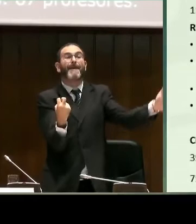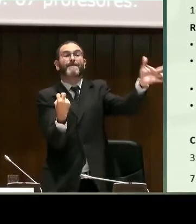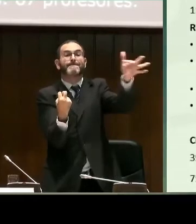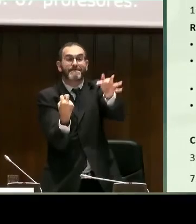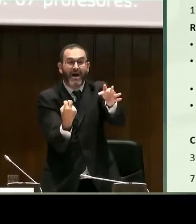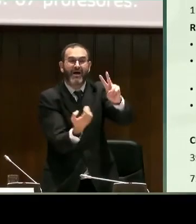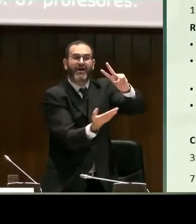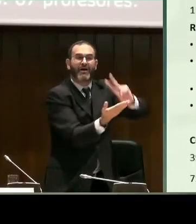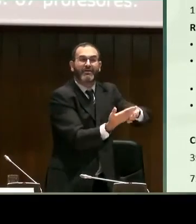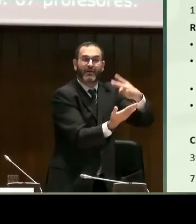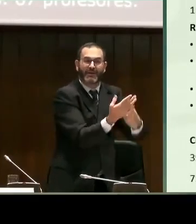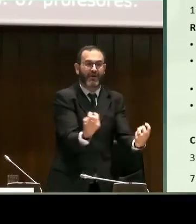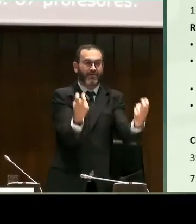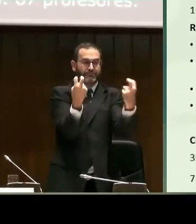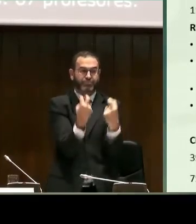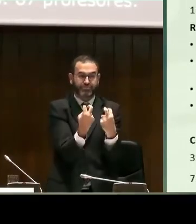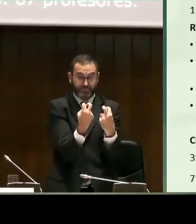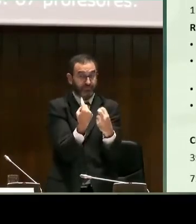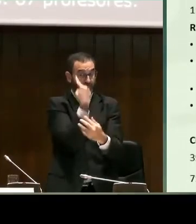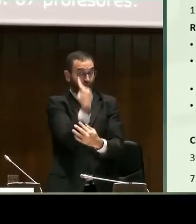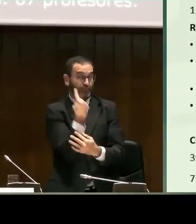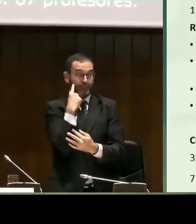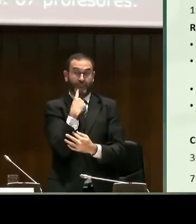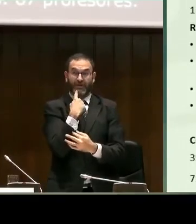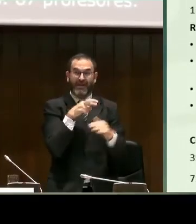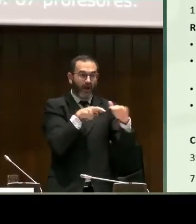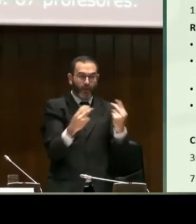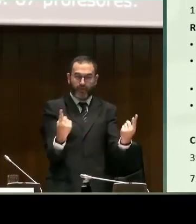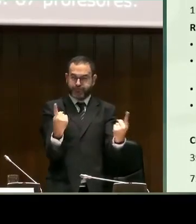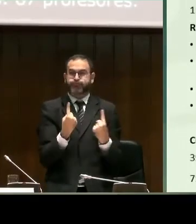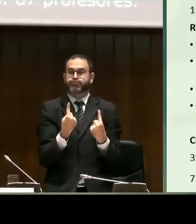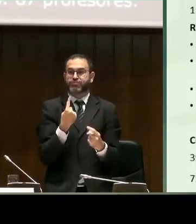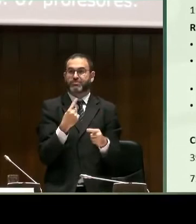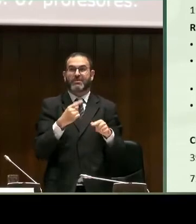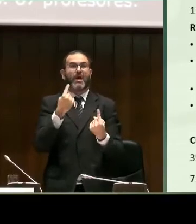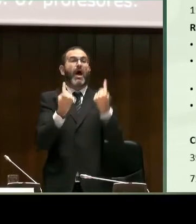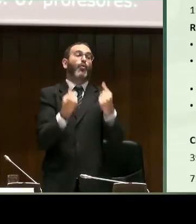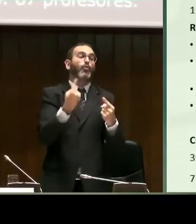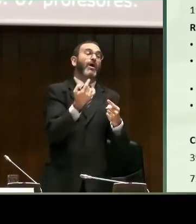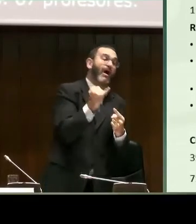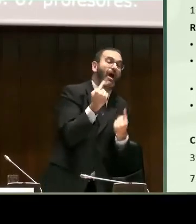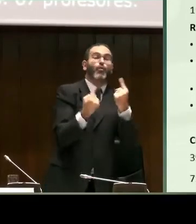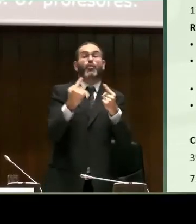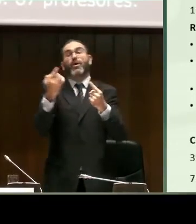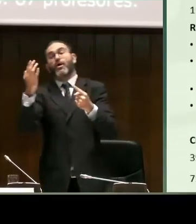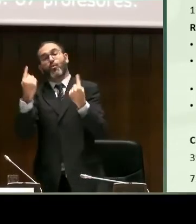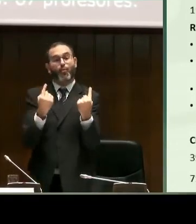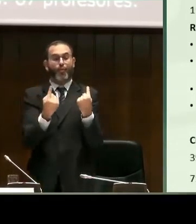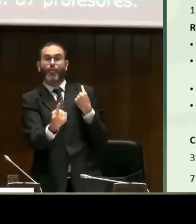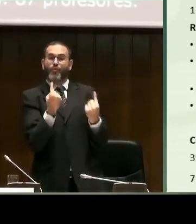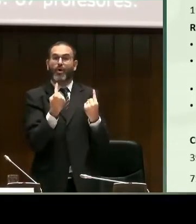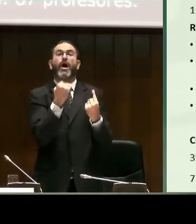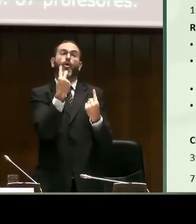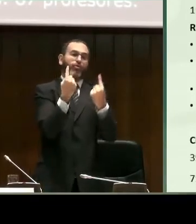de apoyo sería uno de estos refuerzos, además del intérprete de lengua de signos para el alumno o la alumna sordo.